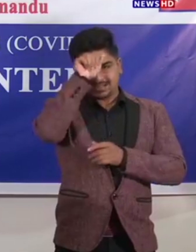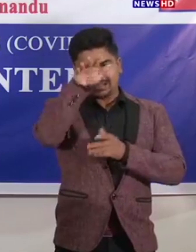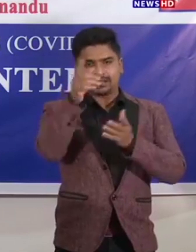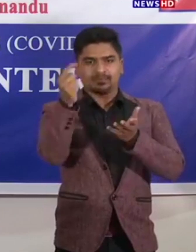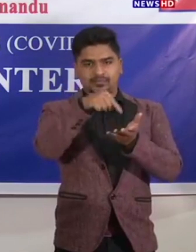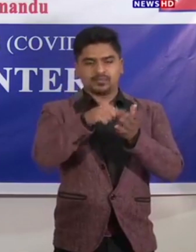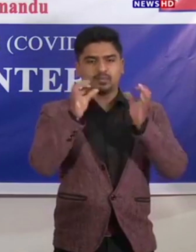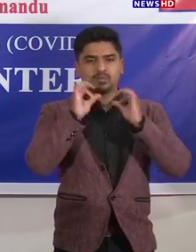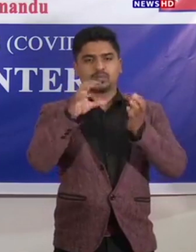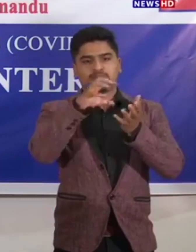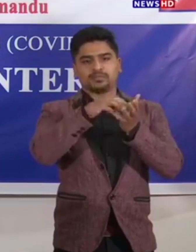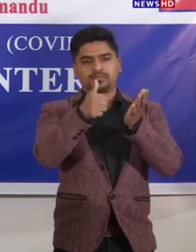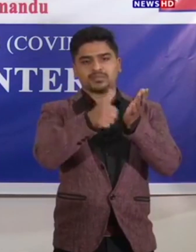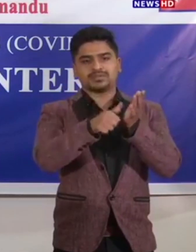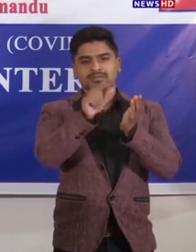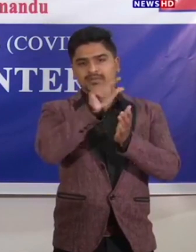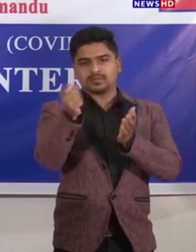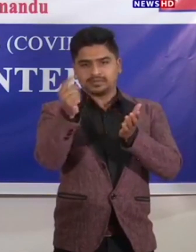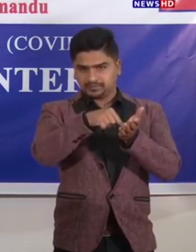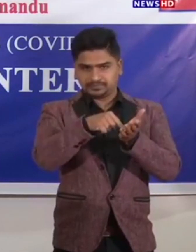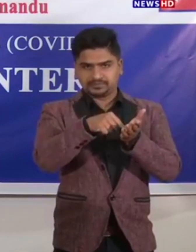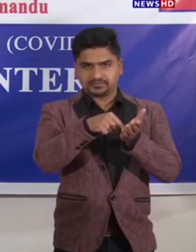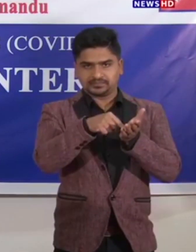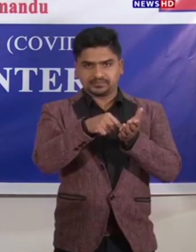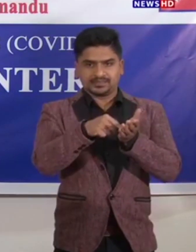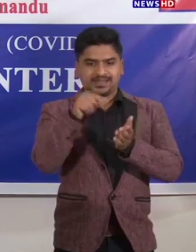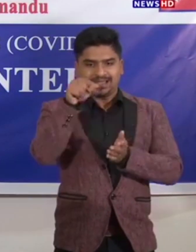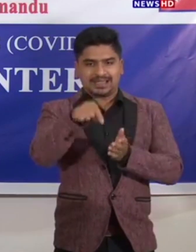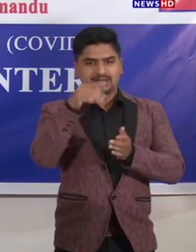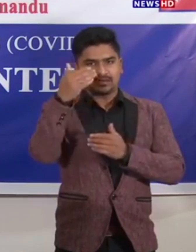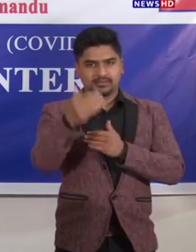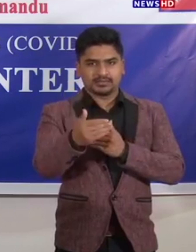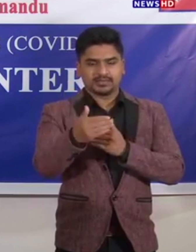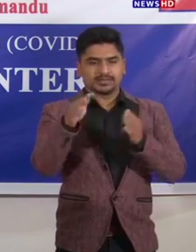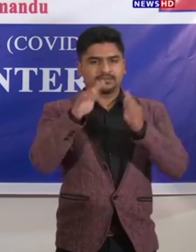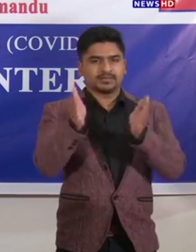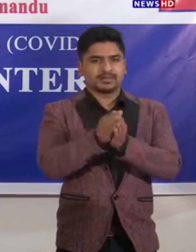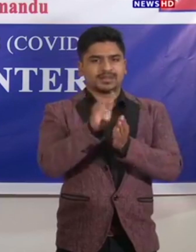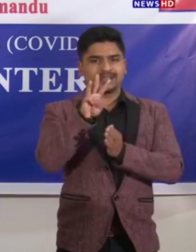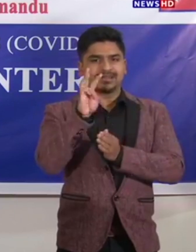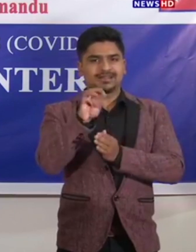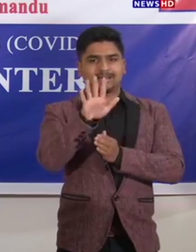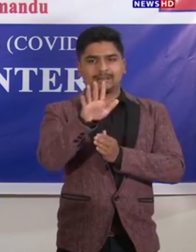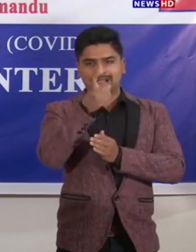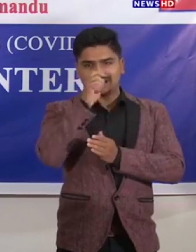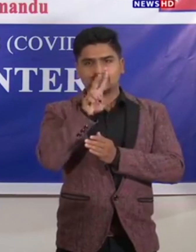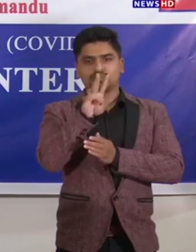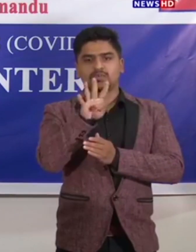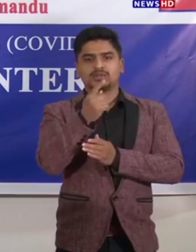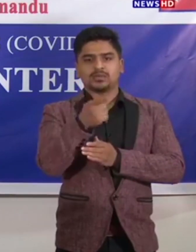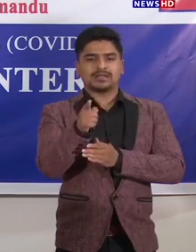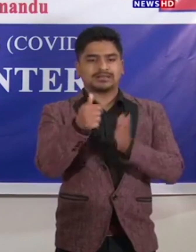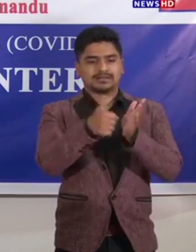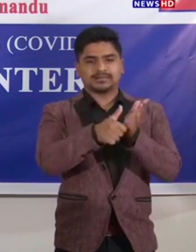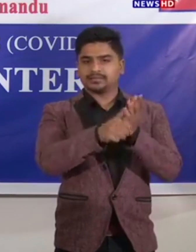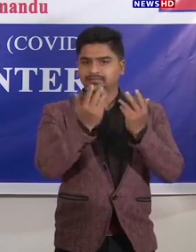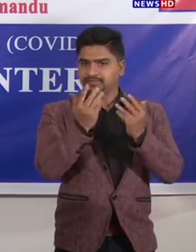unbelie